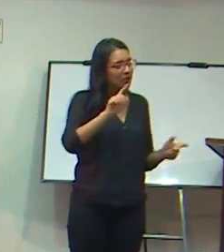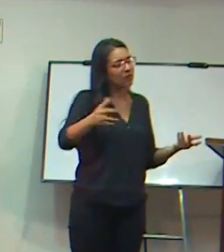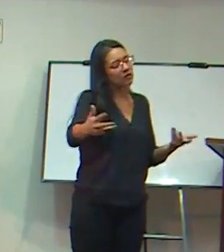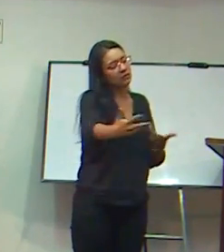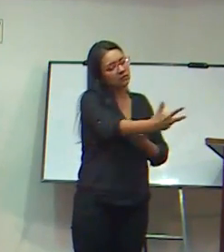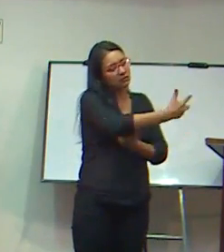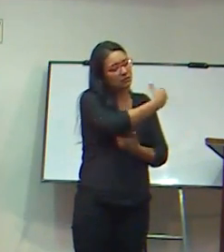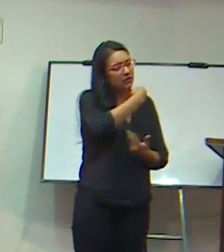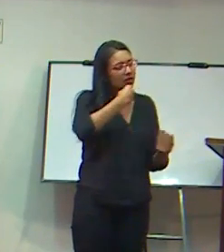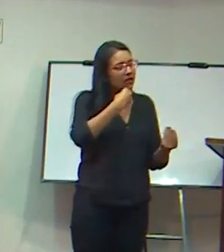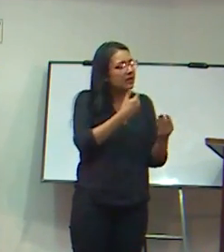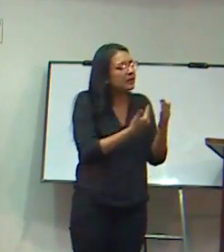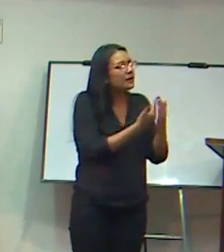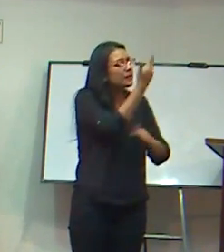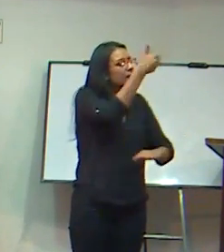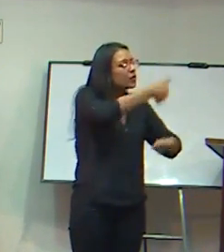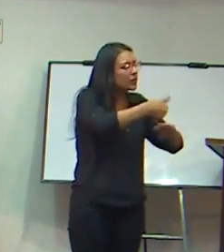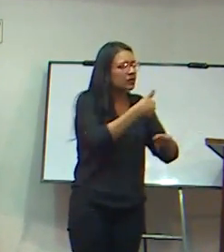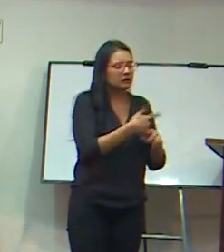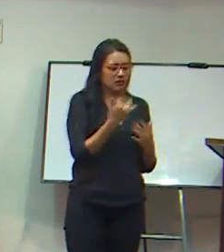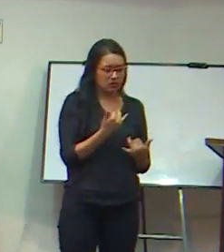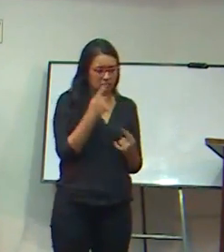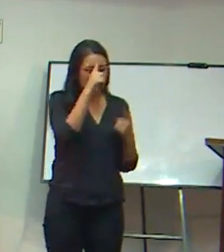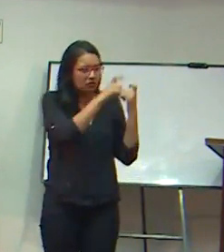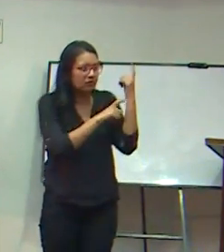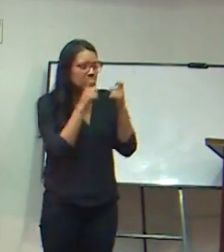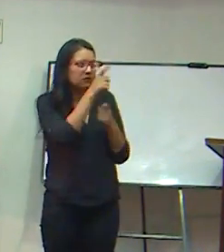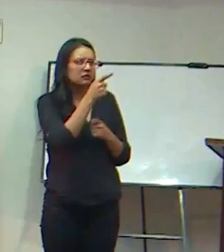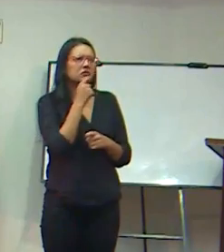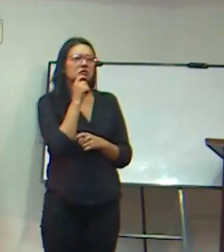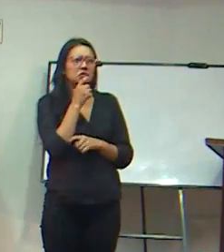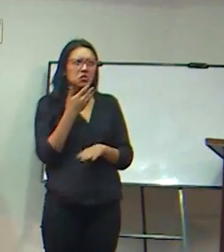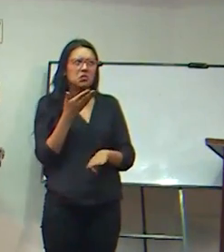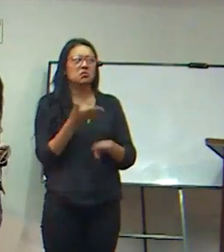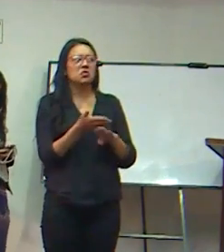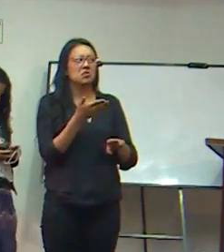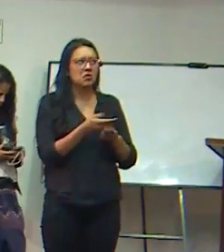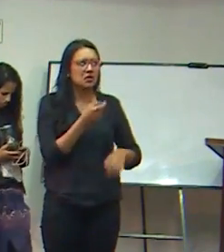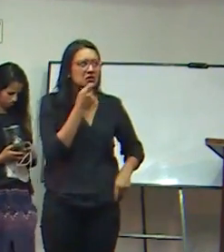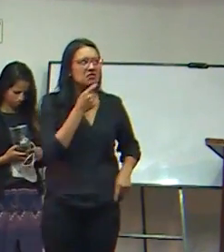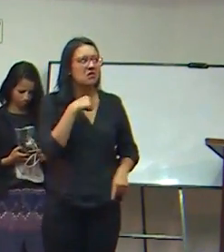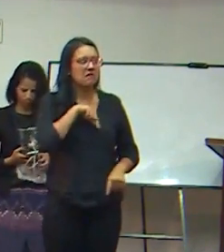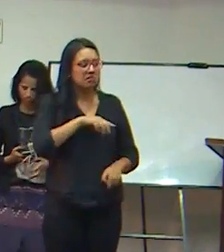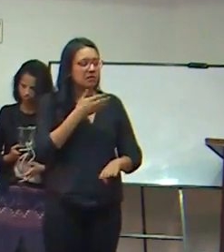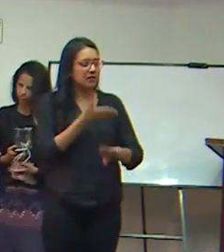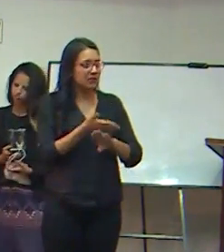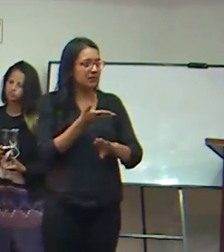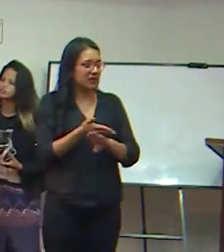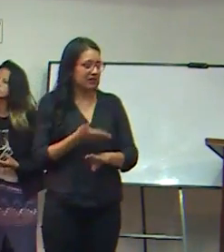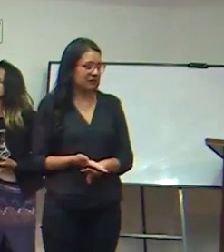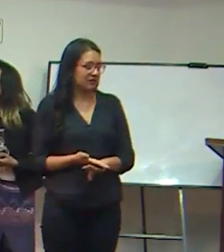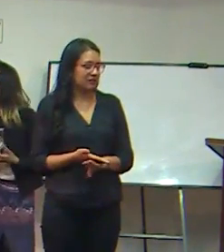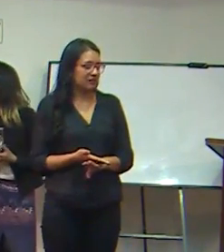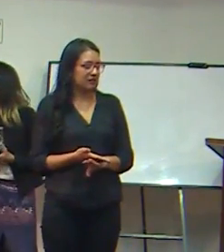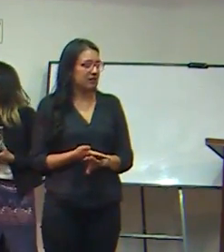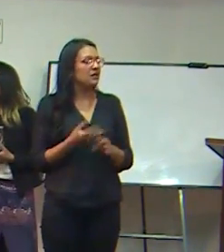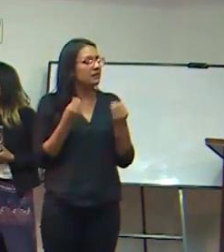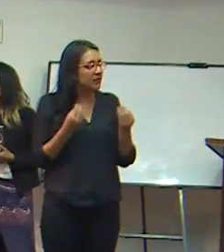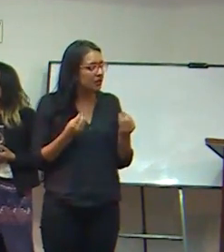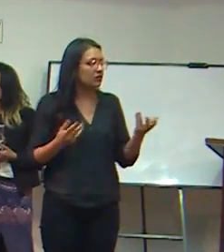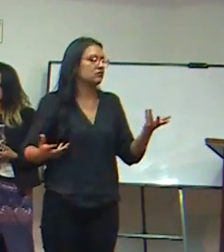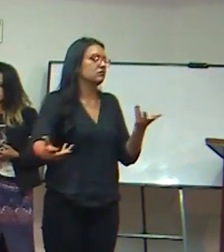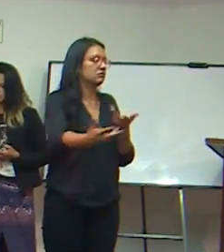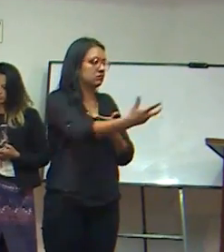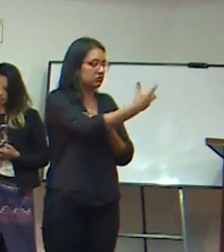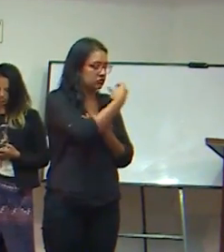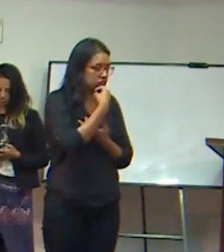recoger esas iniciativas que ustedes hoy a lo largo de la conversación presentaron, pero entonces que la podamos